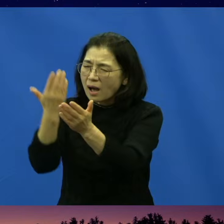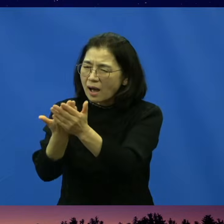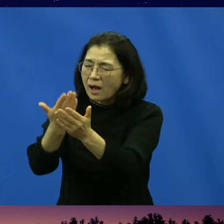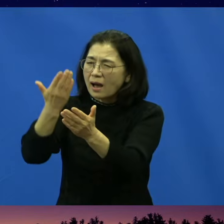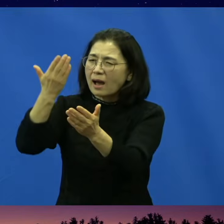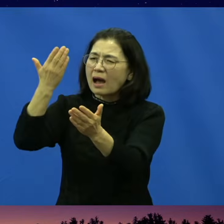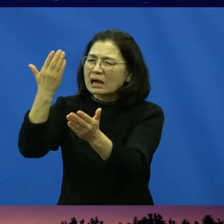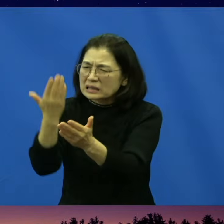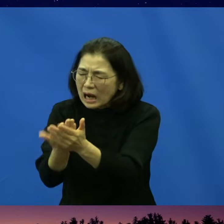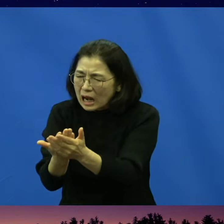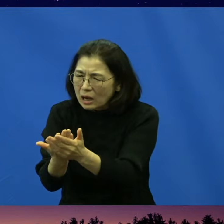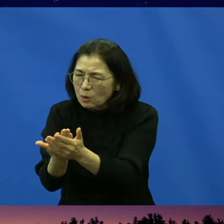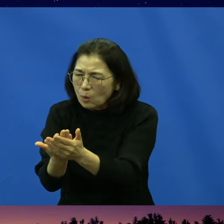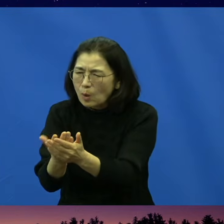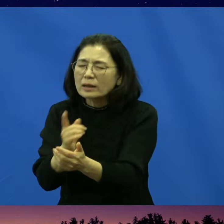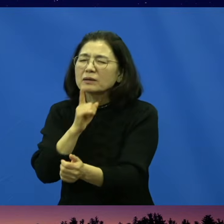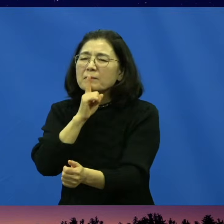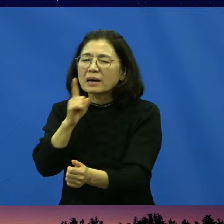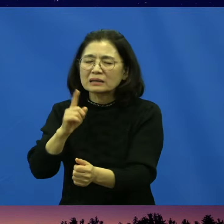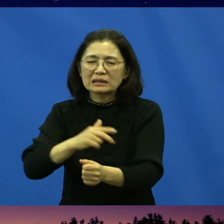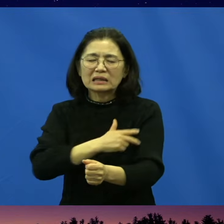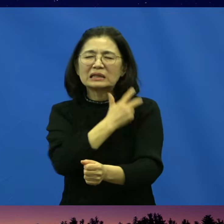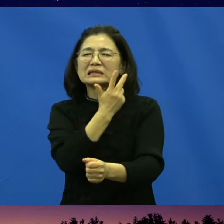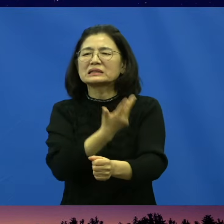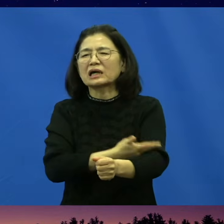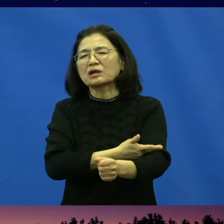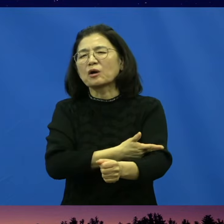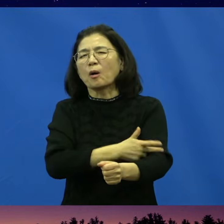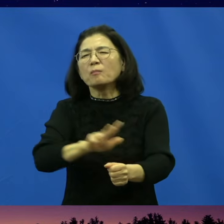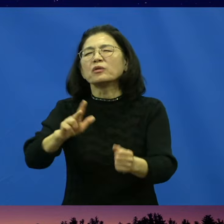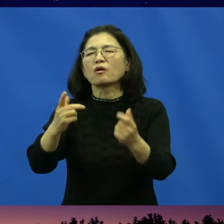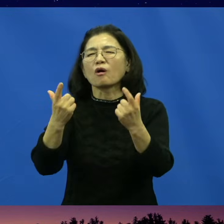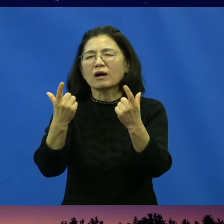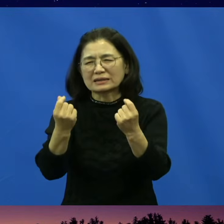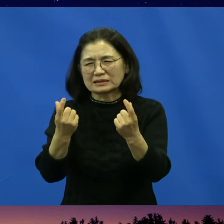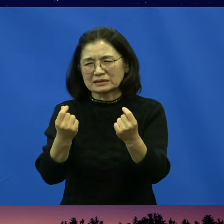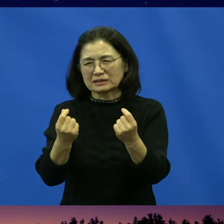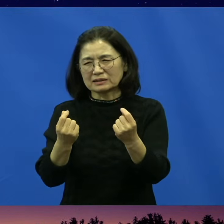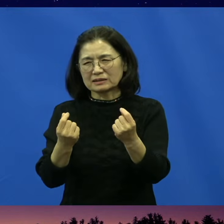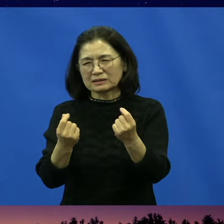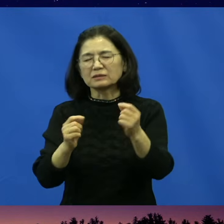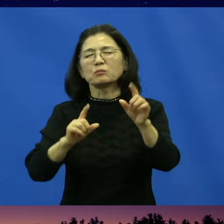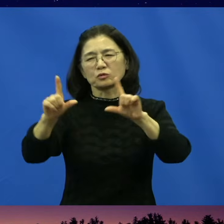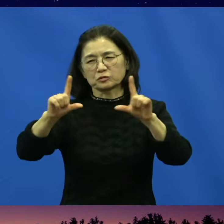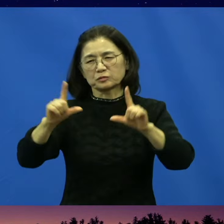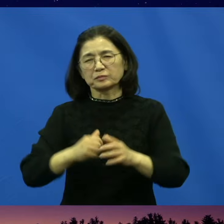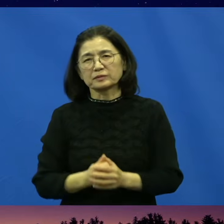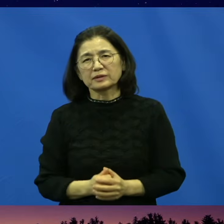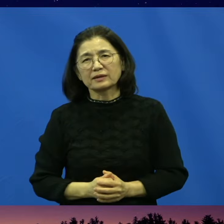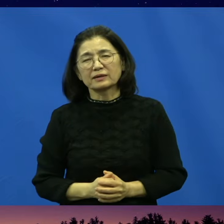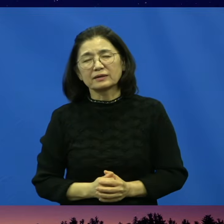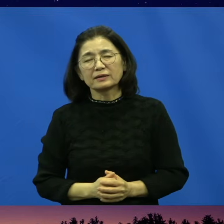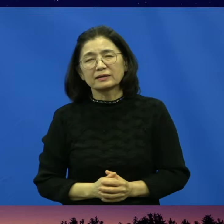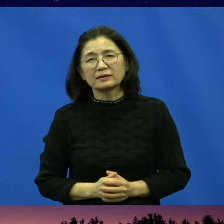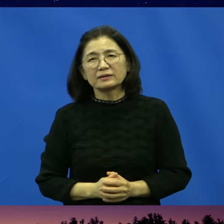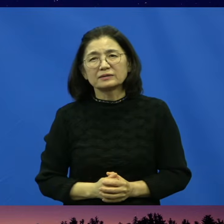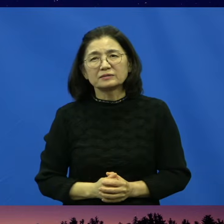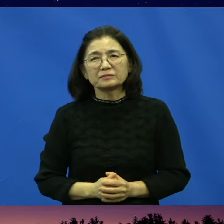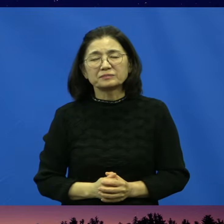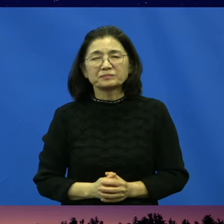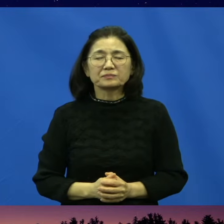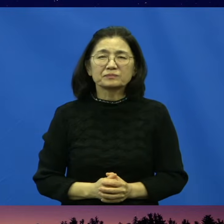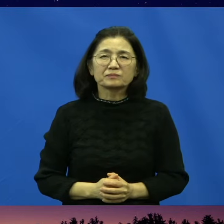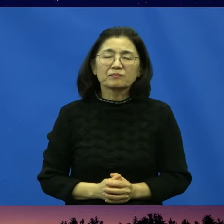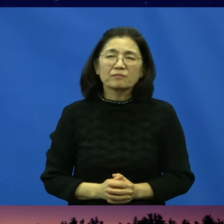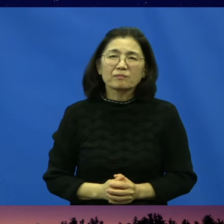행동으로 받아들여졌다는 것입니다. 여러분, 우리가 하나님을 만나는 과정 속에서 수없이 많은 말들이